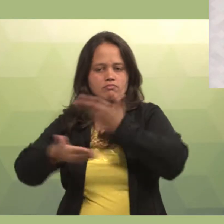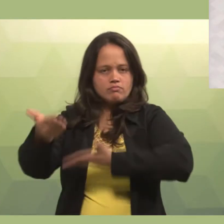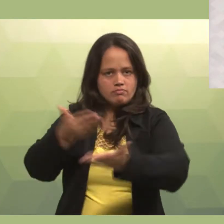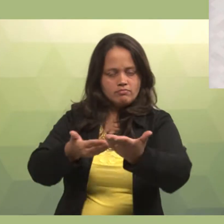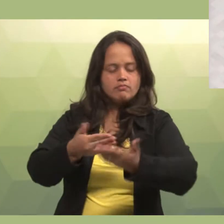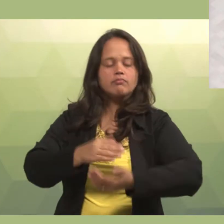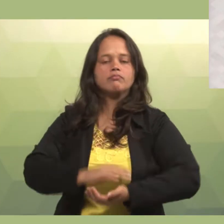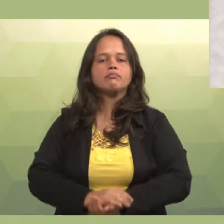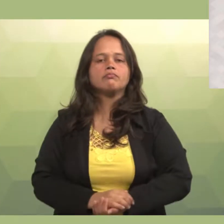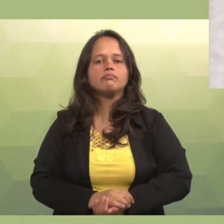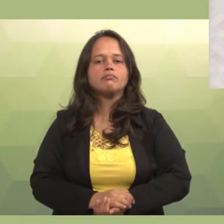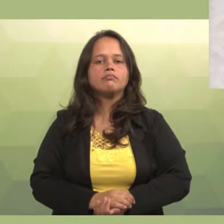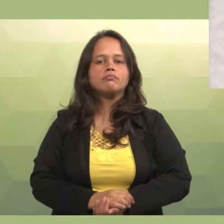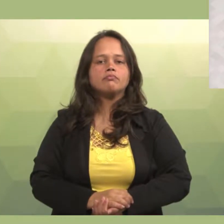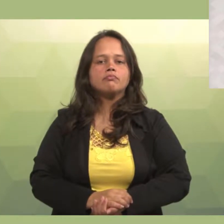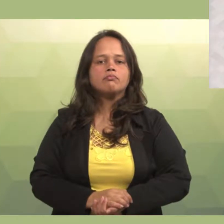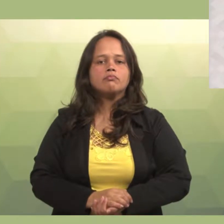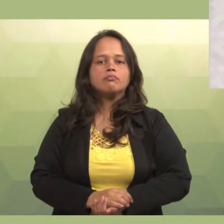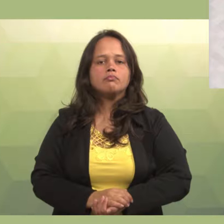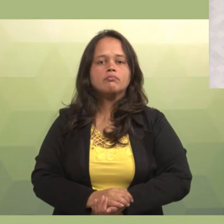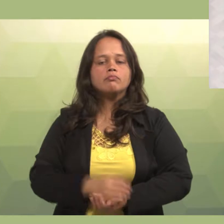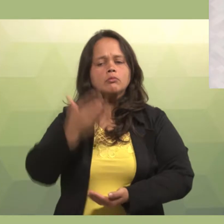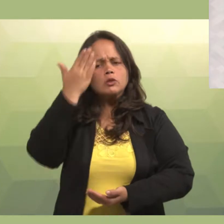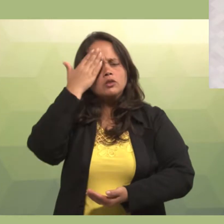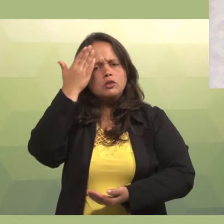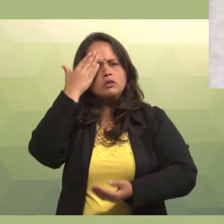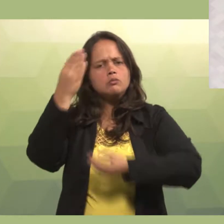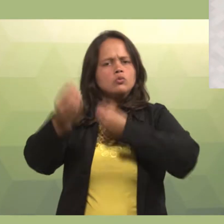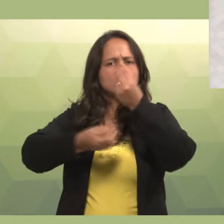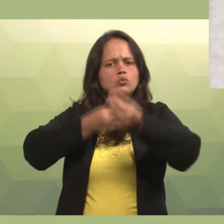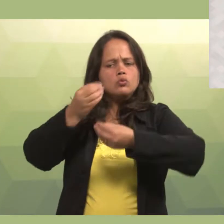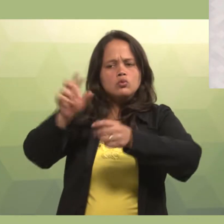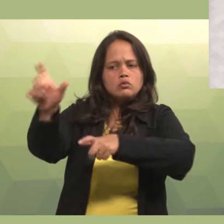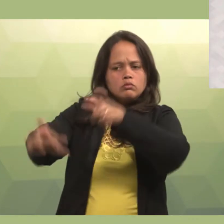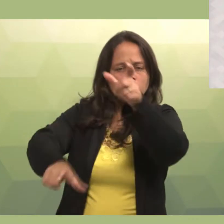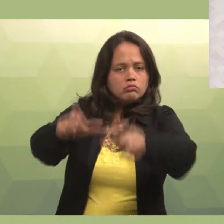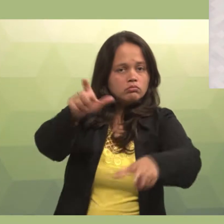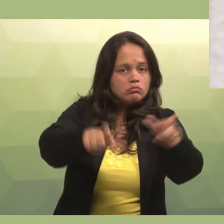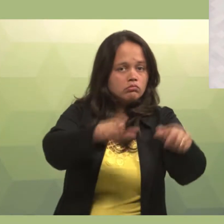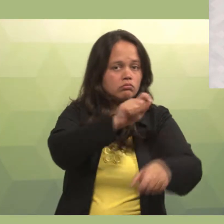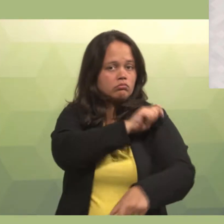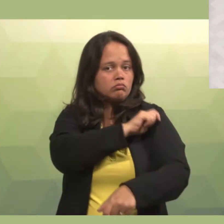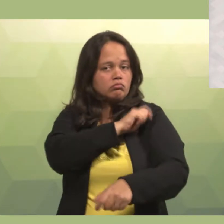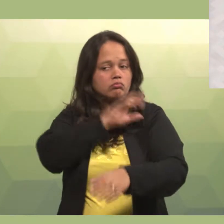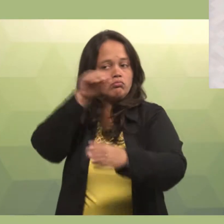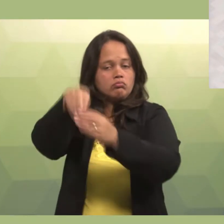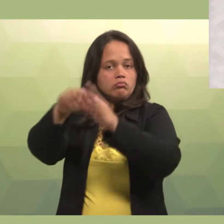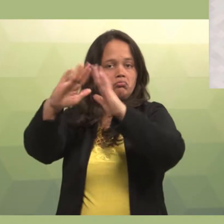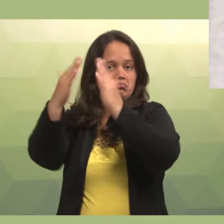consideração das condições de escolaridade dos alunos em cada estabelecimento,